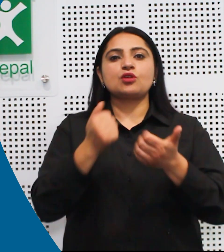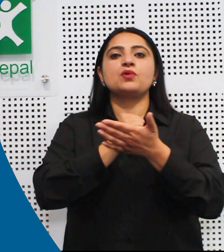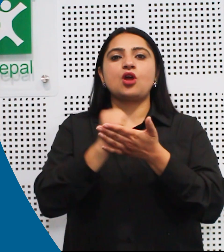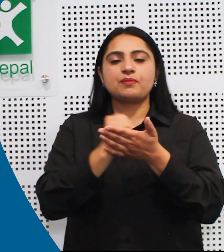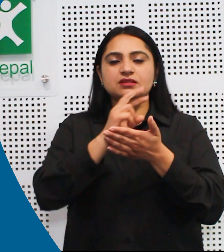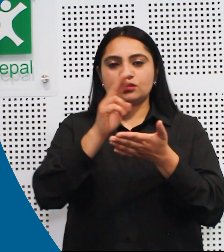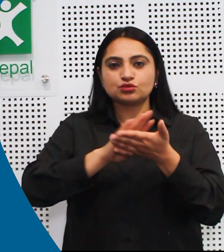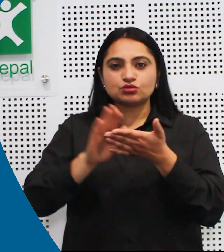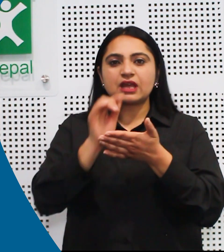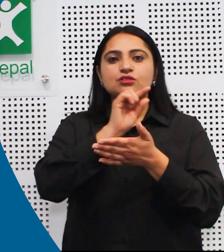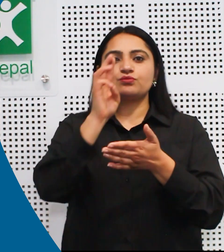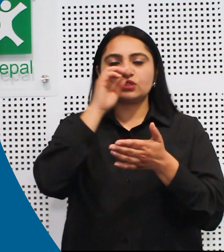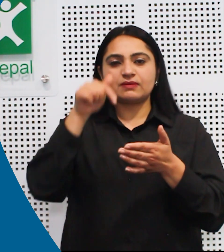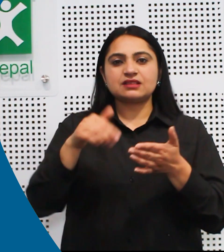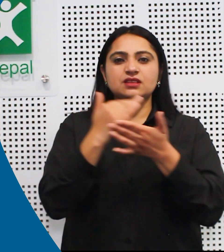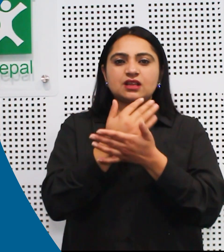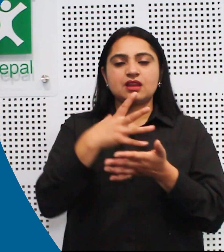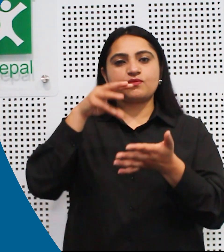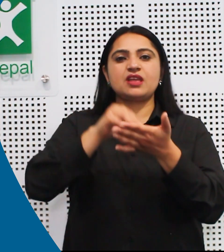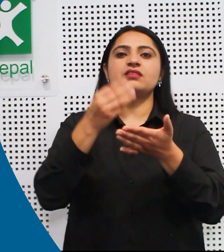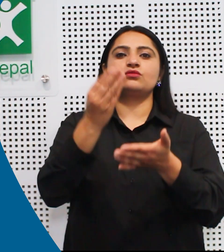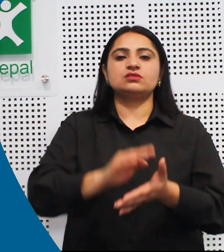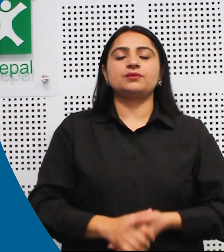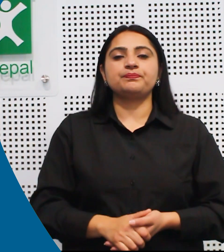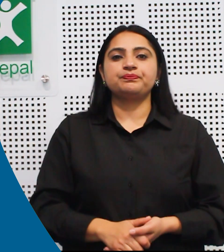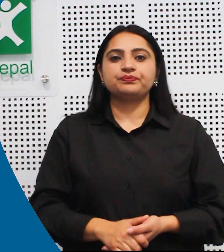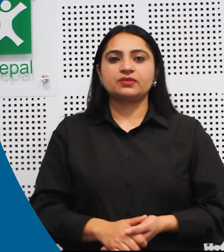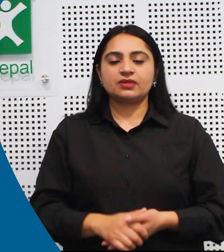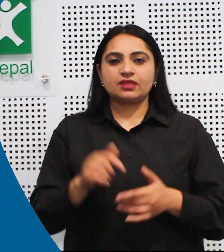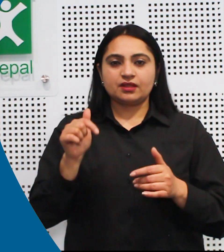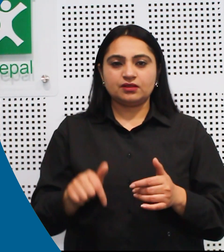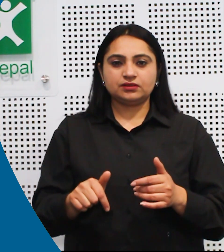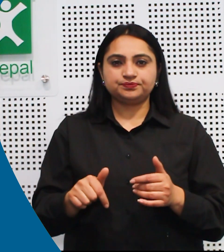सुधारका बारेमा आजको कार्यक्रम केन्द्रित हुनेछ।